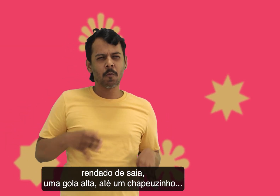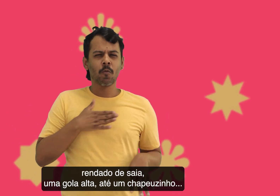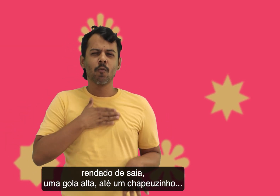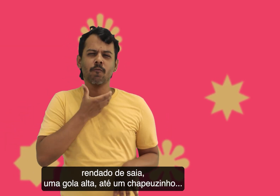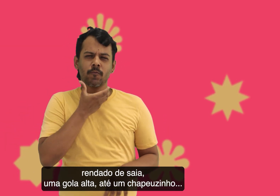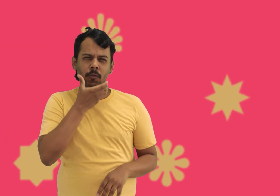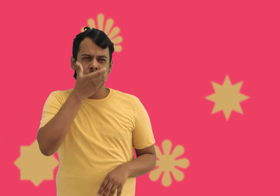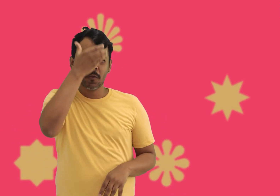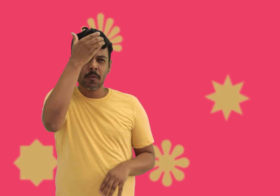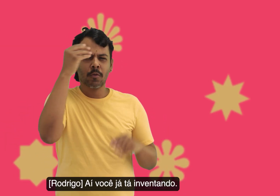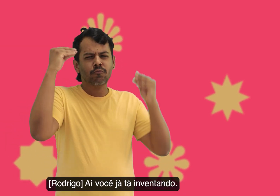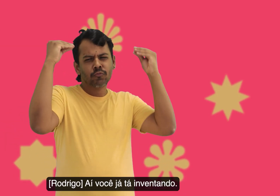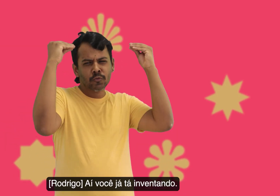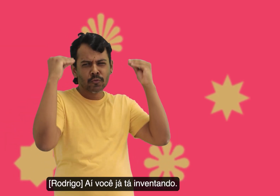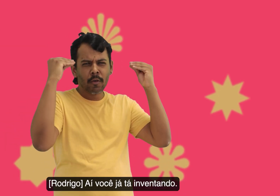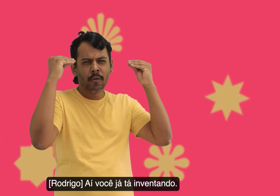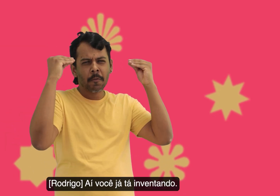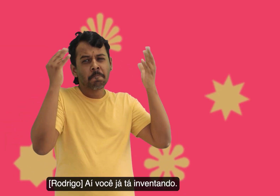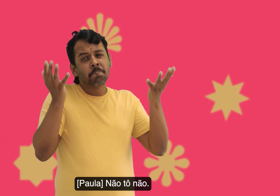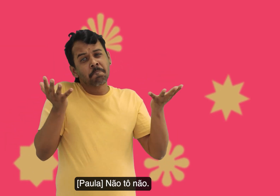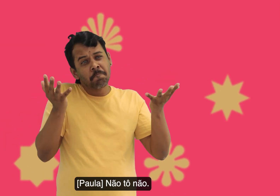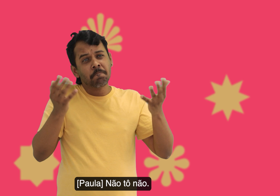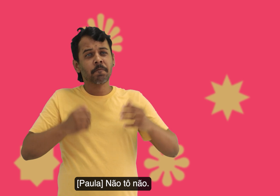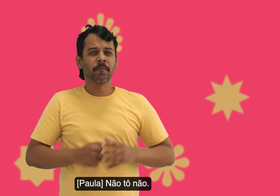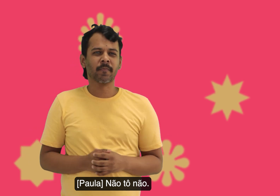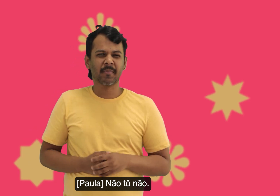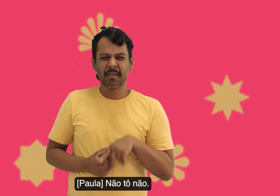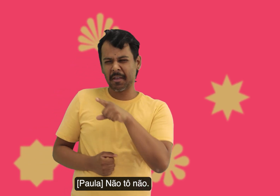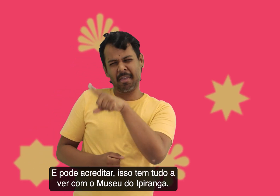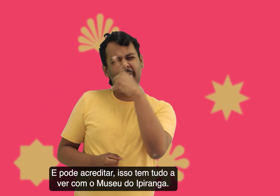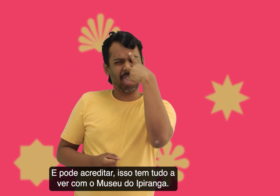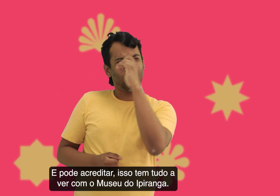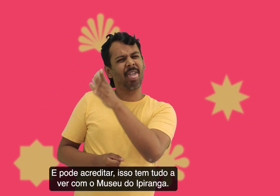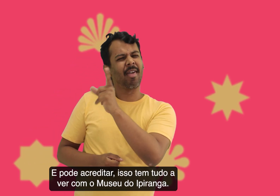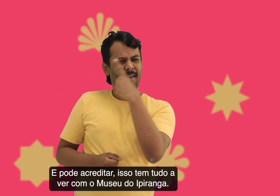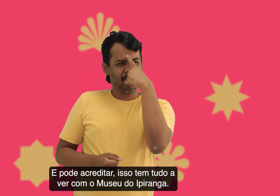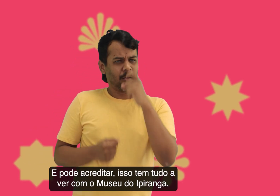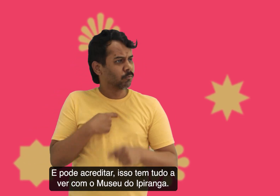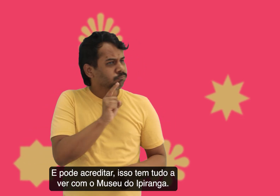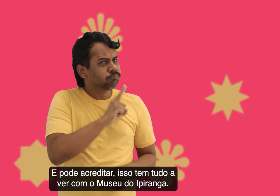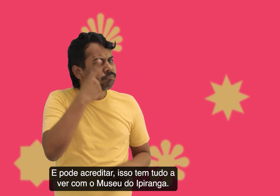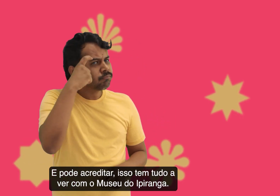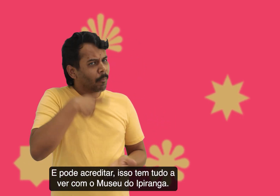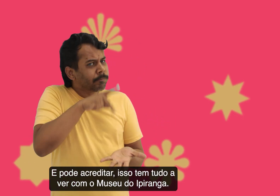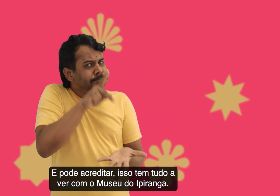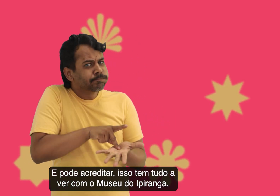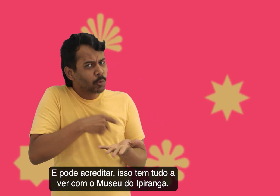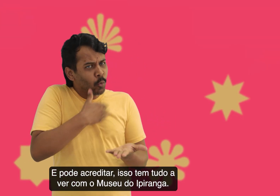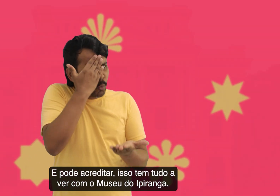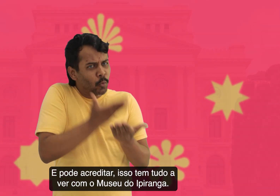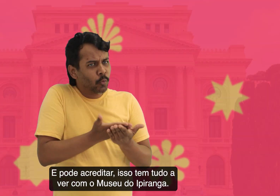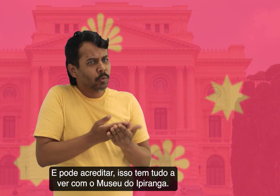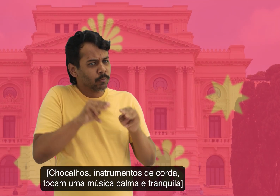um chapéuzinho. Aí você já tá inventando, Paula. Não tô não, e pode acreditar, isso tem tudo a ver com o Museu do